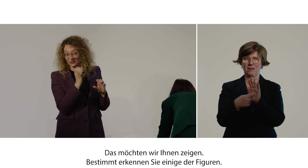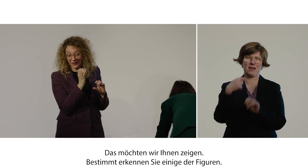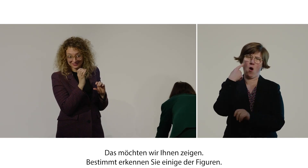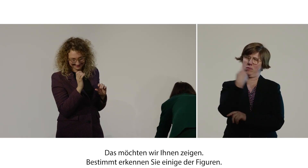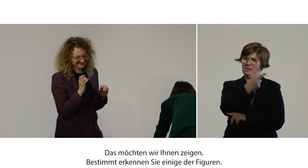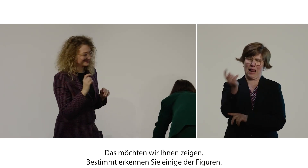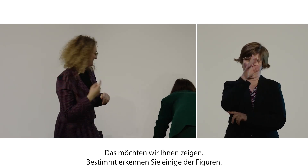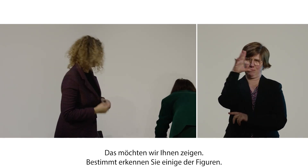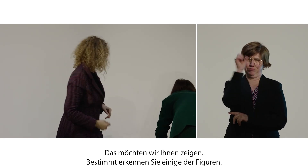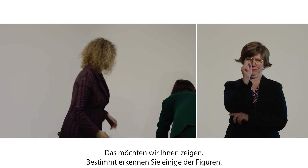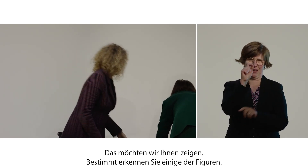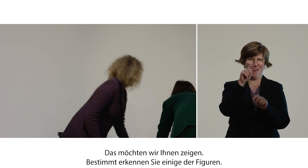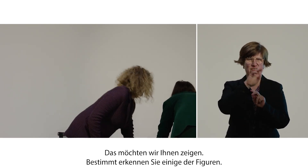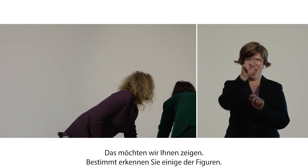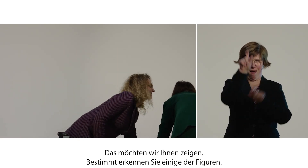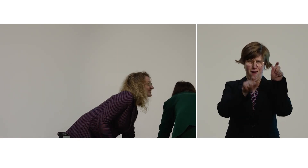erkennen Sie auch einige der Figuren.